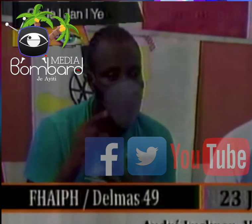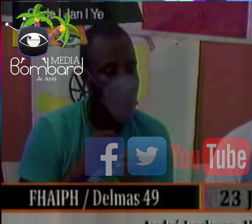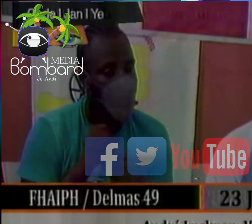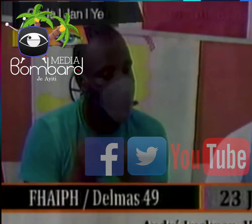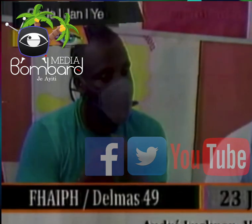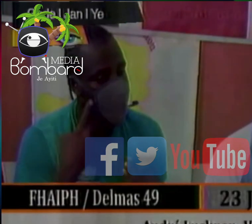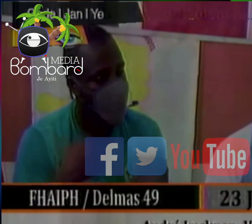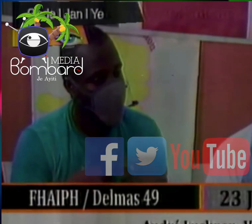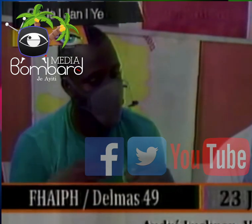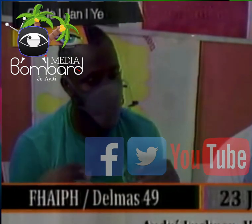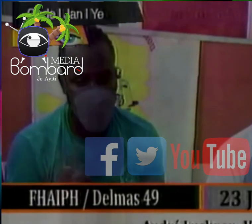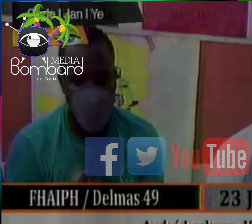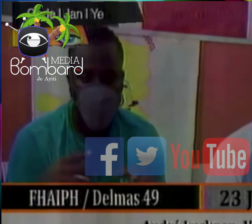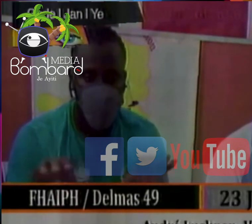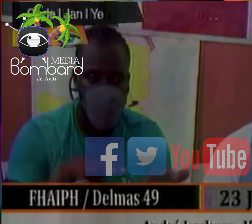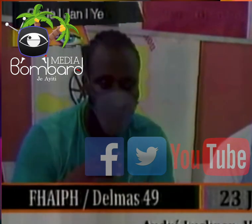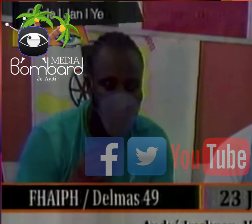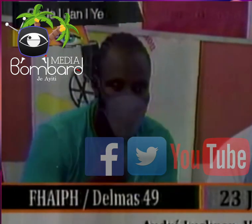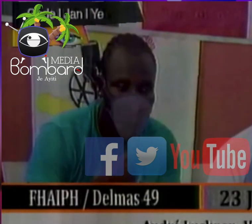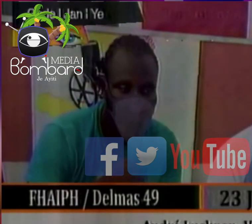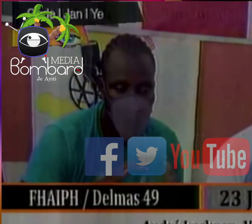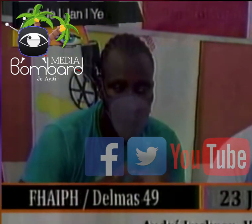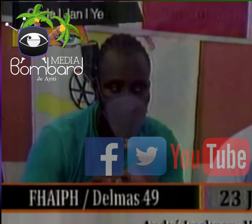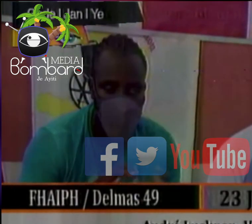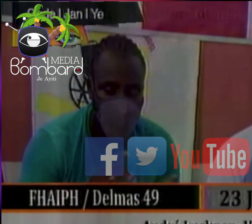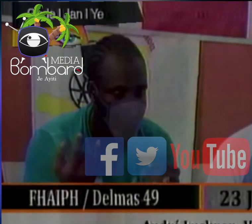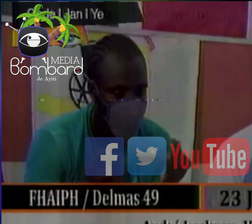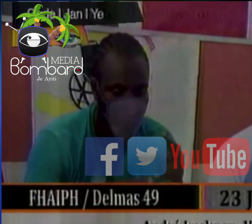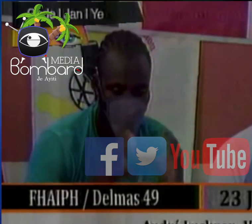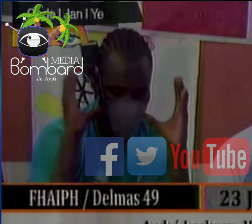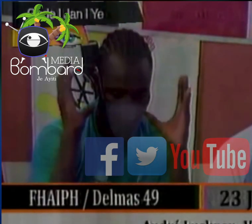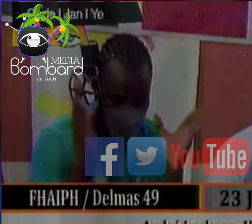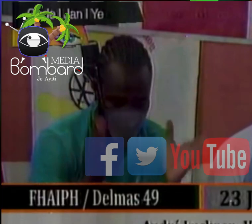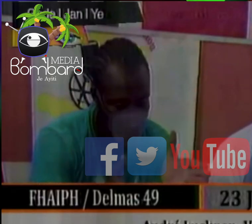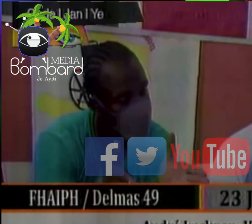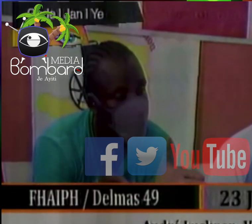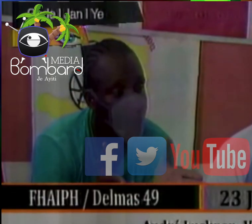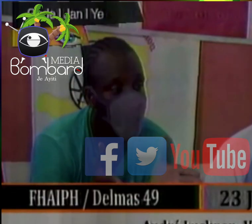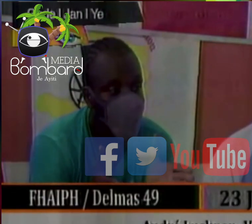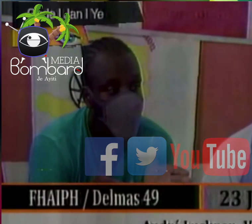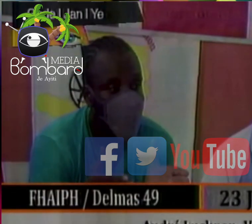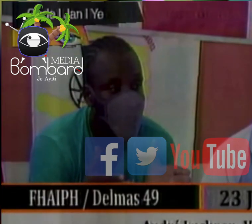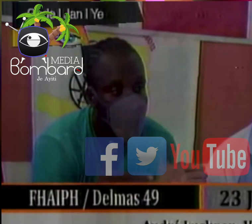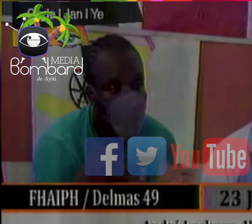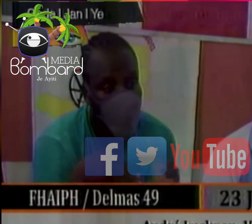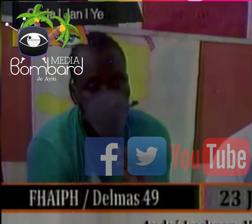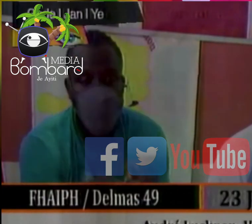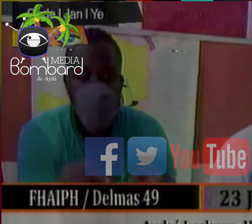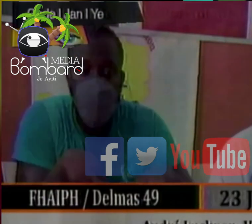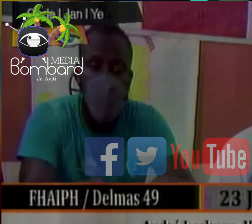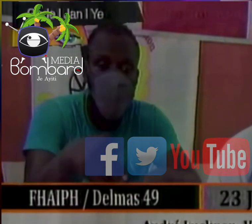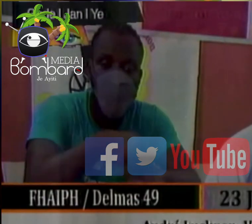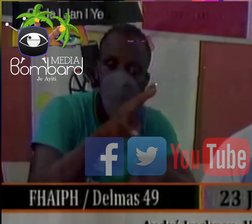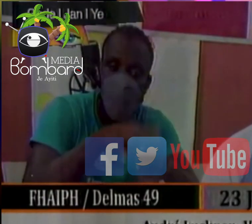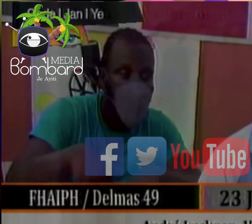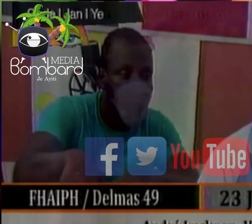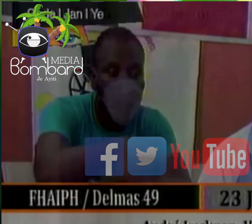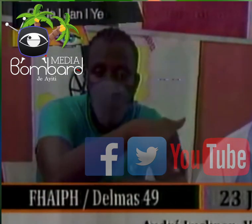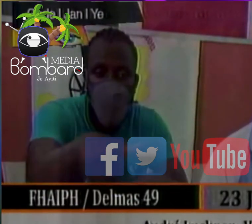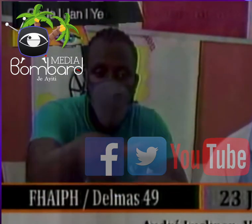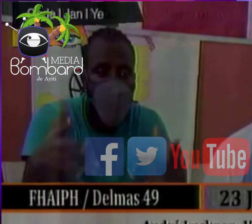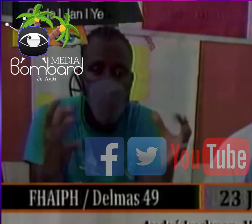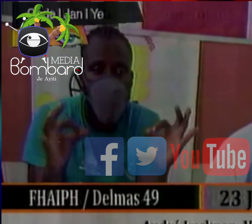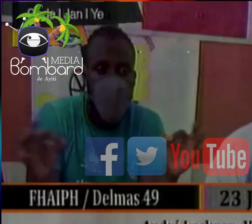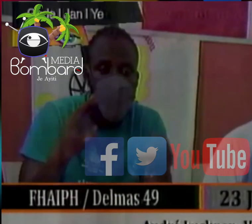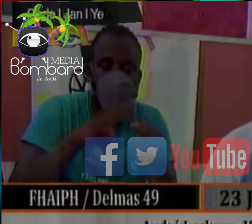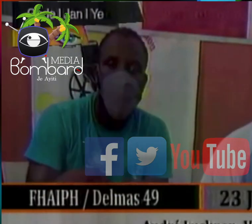réaction qui nous a fait déjà, pas de jambes gagnées en suivi qui fait de ça. Je ne veux dire là nous dans la rue, chaque monde est bon, madame petite, tout est